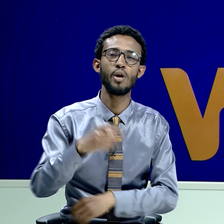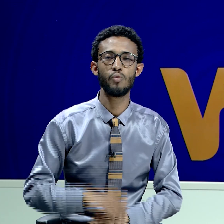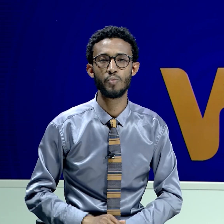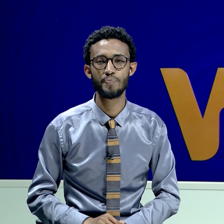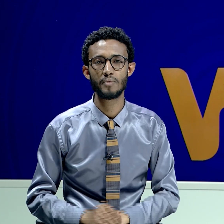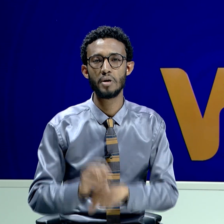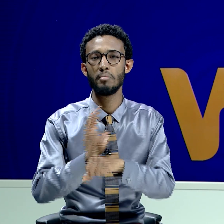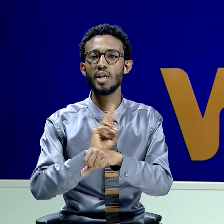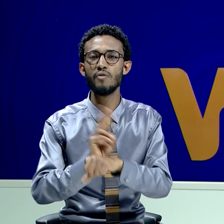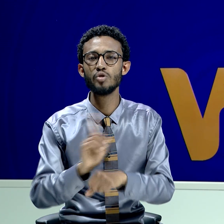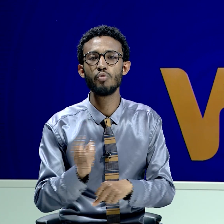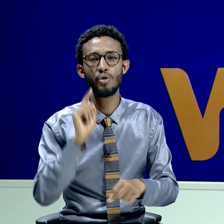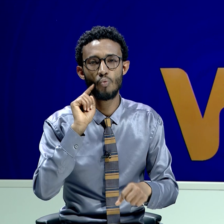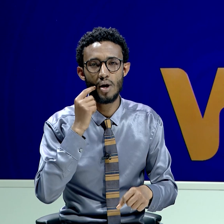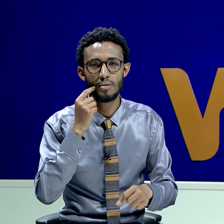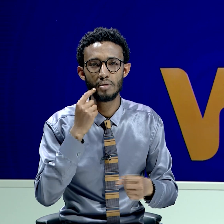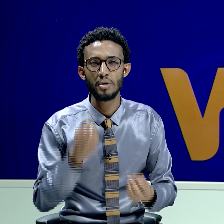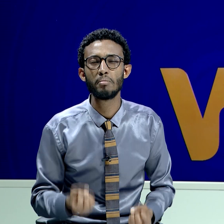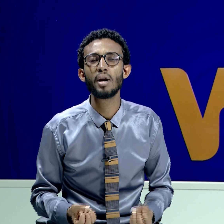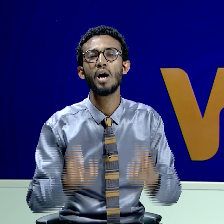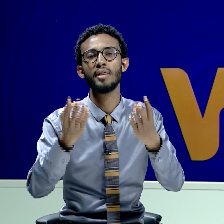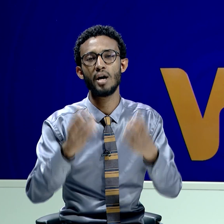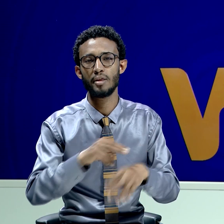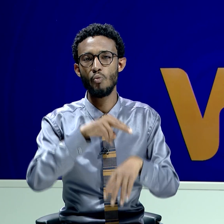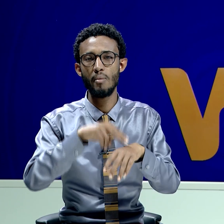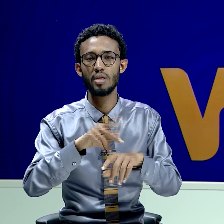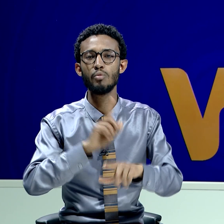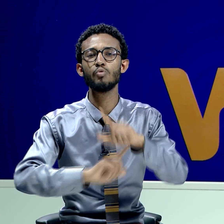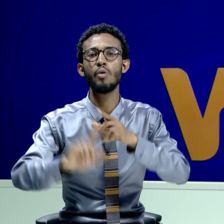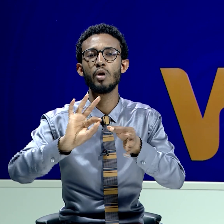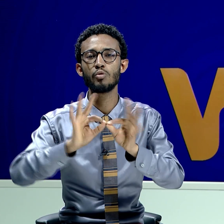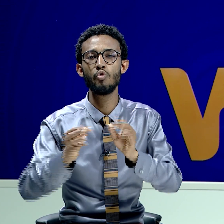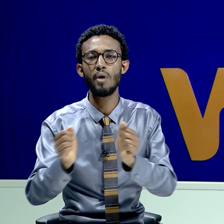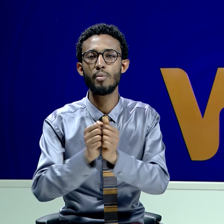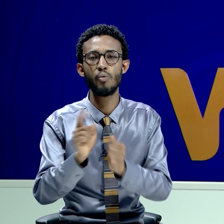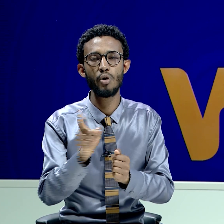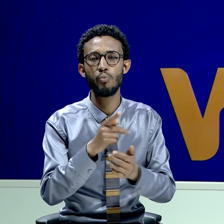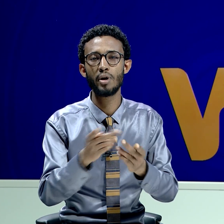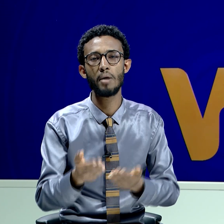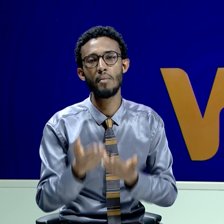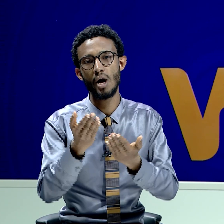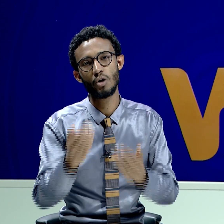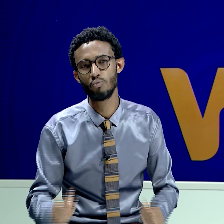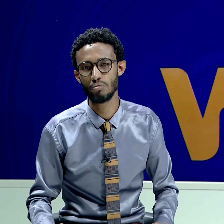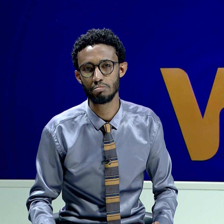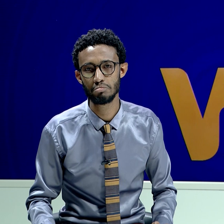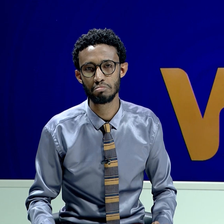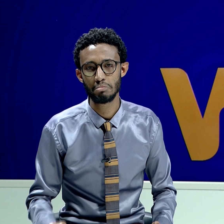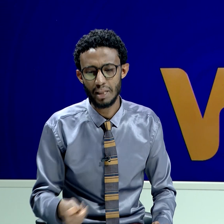ይሆናሉ። በቴሌቪዥንም ቢሆን እንኳን በርካታ ተቋማት ንቁት ቋንቋ ትርጉም ያብረው ፎን ፕሮግራም አያቅርቡም።